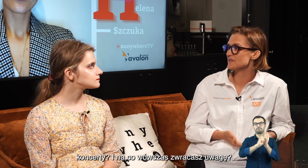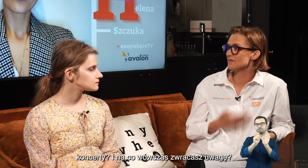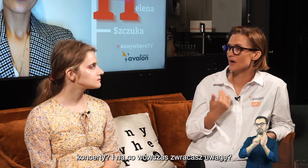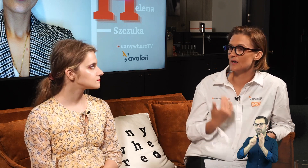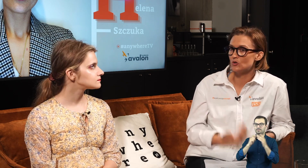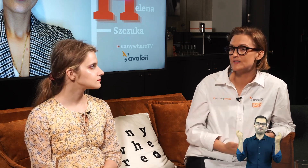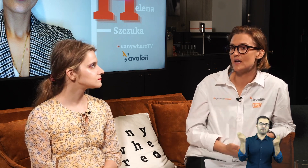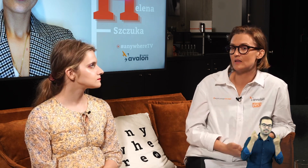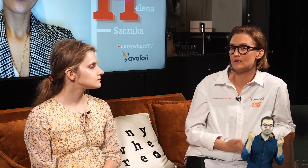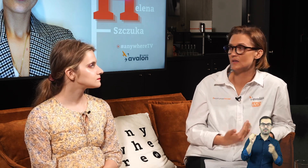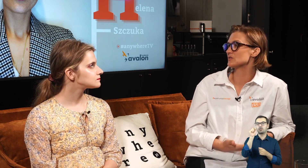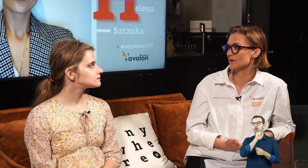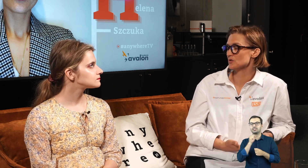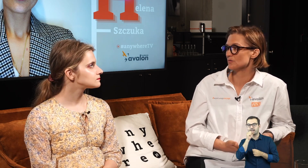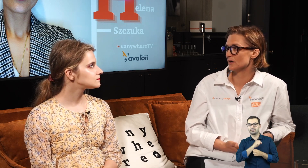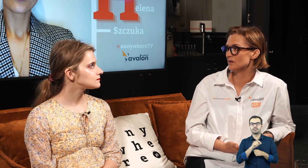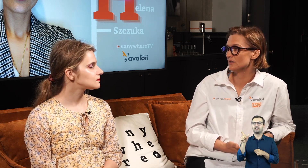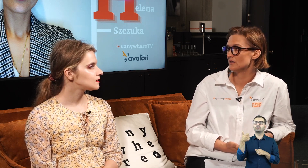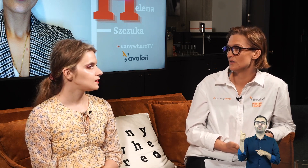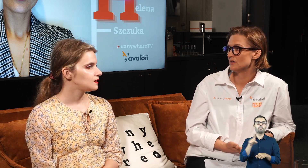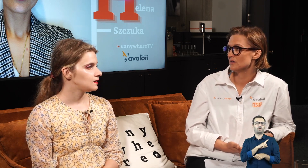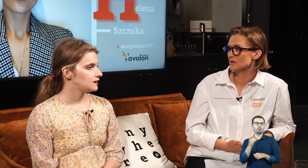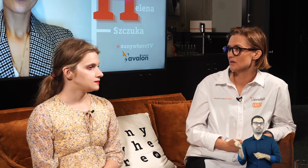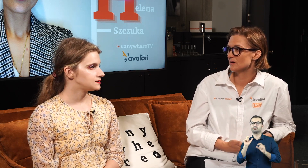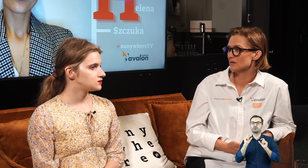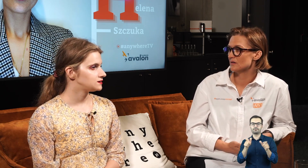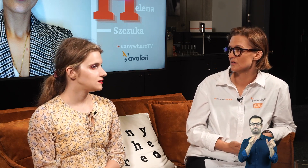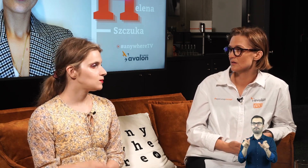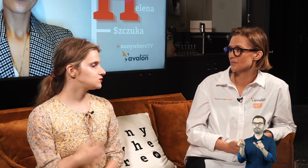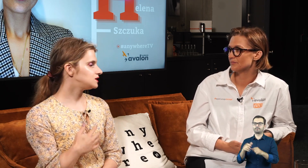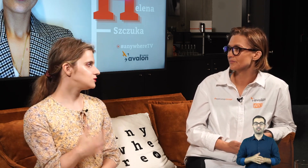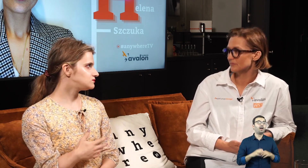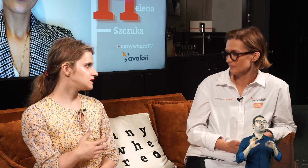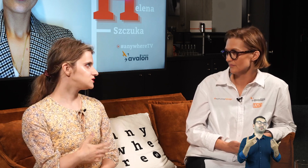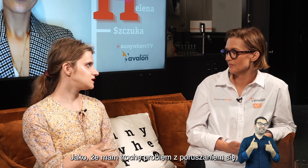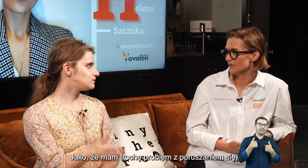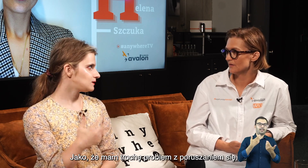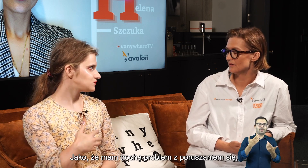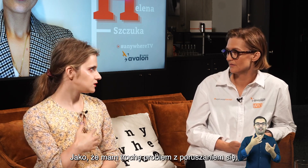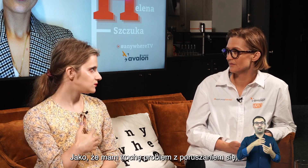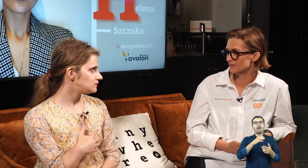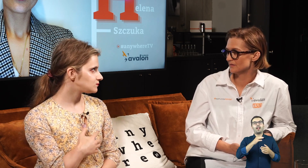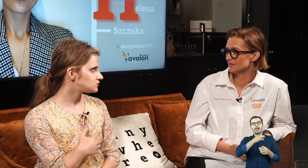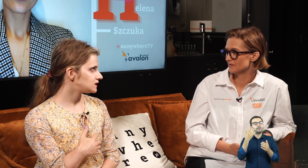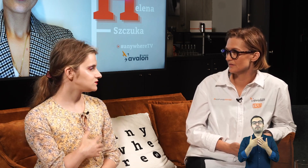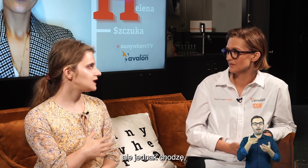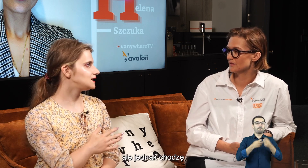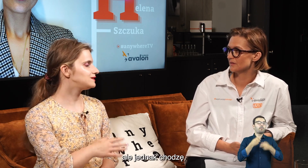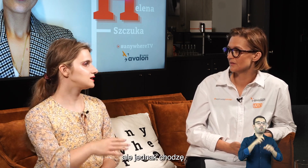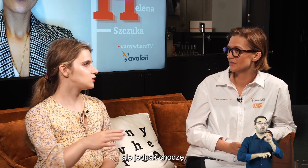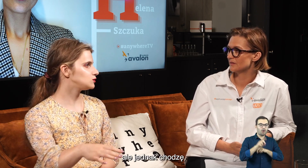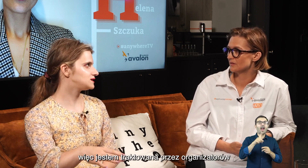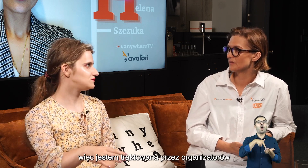na festiwale, koncerty, na co zwracasz uwagę? Znaczy, ja mam o tyle dobrze, że mam trochę problem z poruszaniem się,